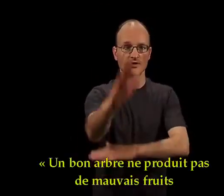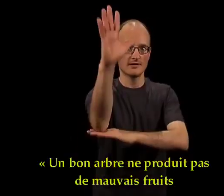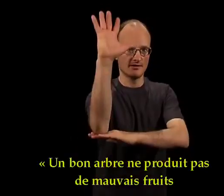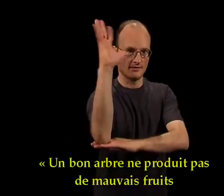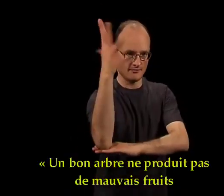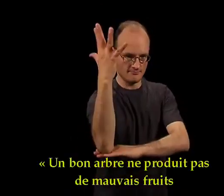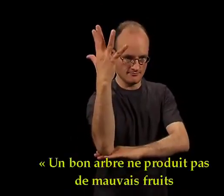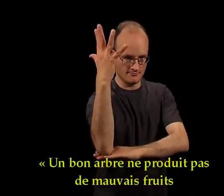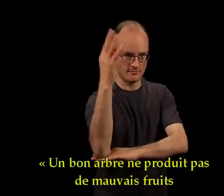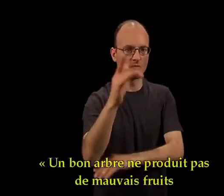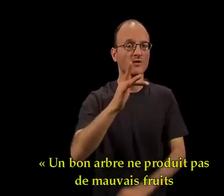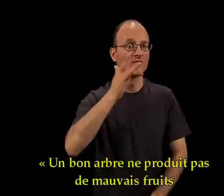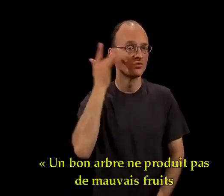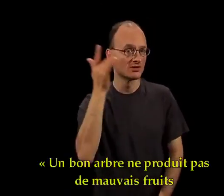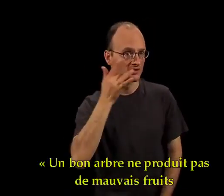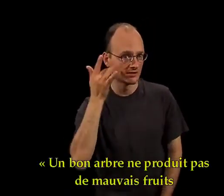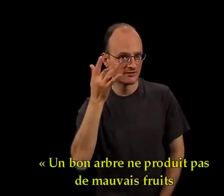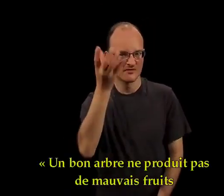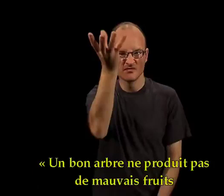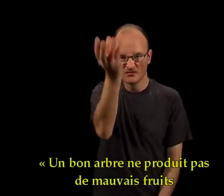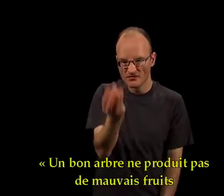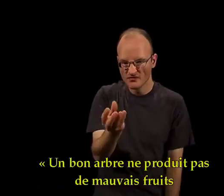Un bon arbre ne produit pas de mauvais fruits,